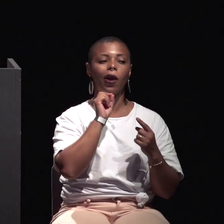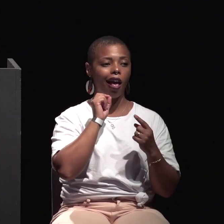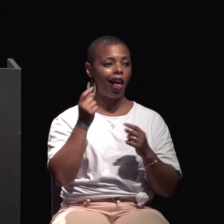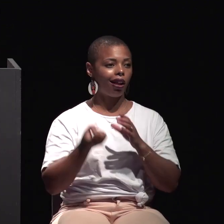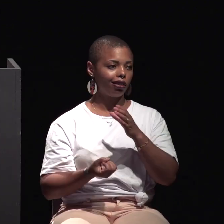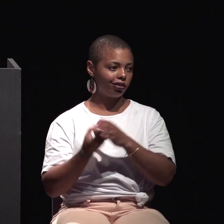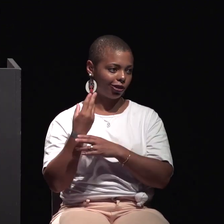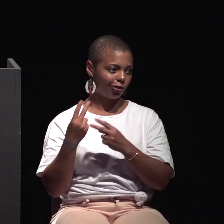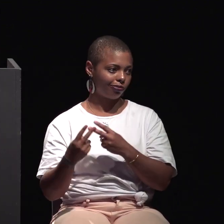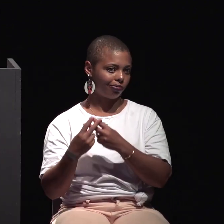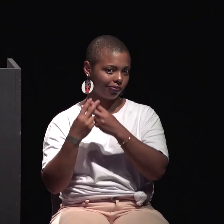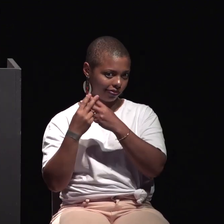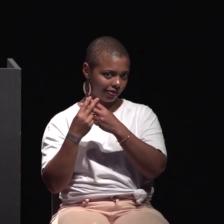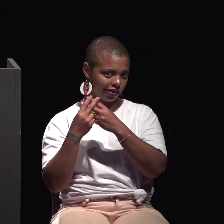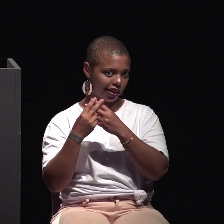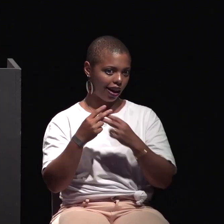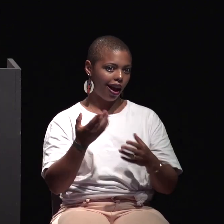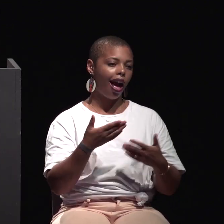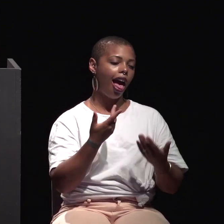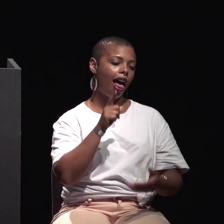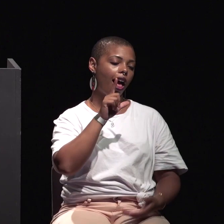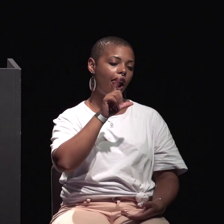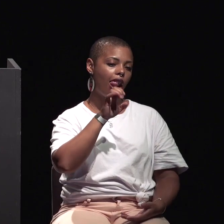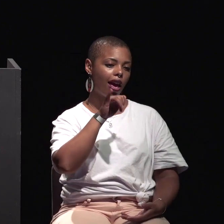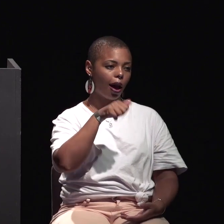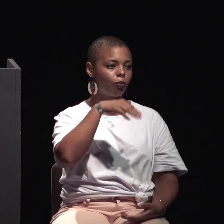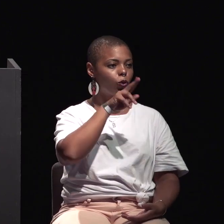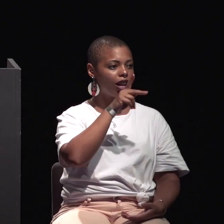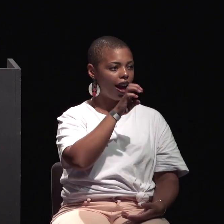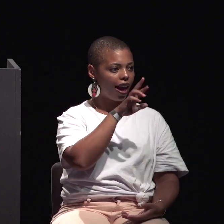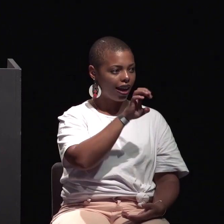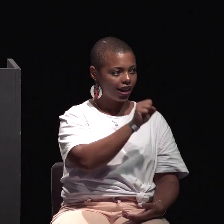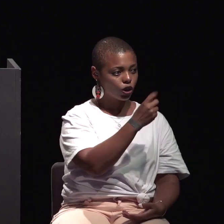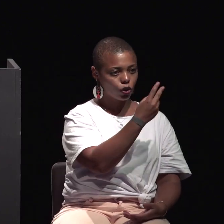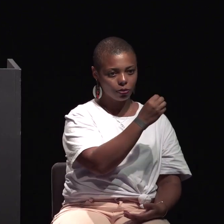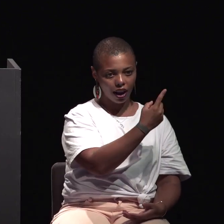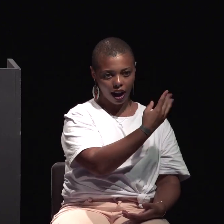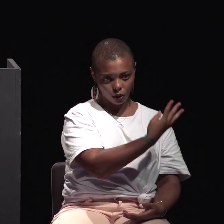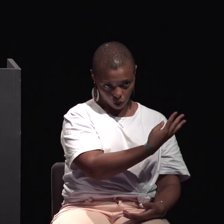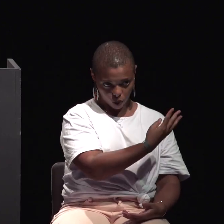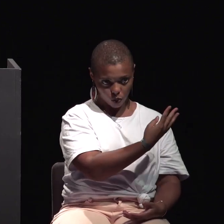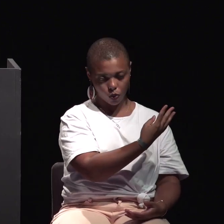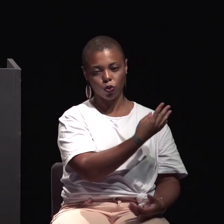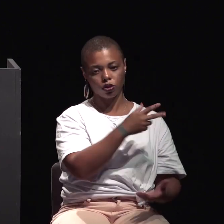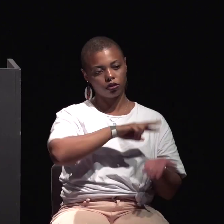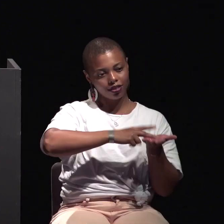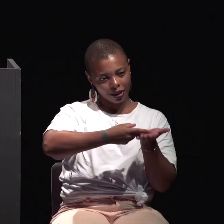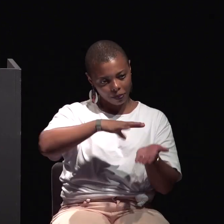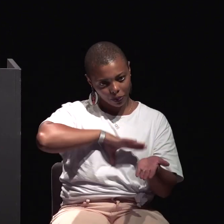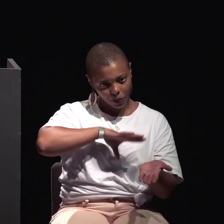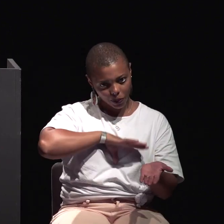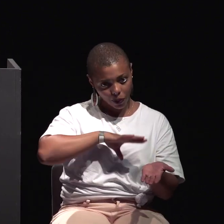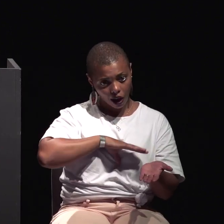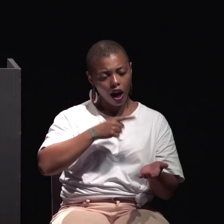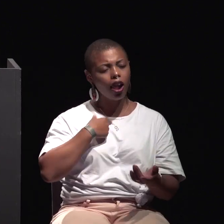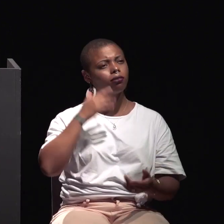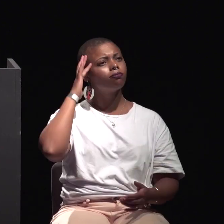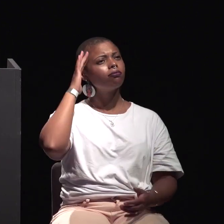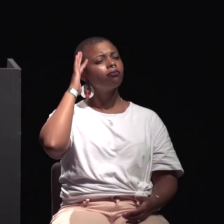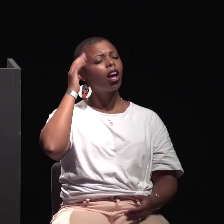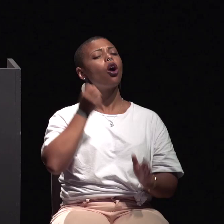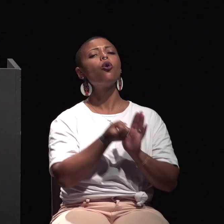que em português, Leia Mulheres 2014, ela provocava a reflexão: quantas mulheres são lidas por